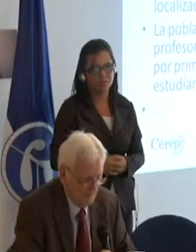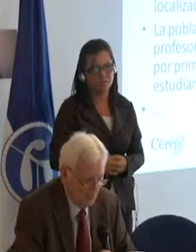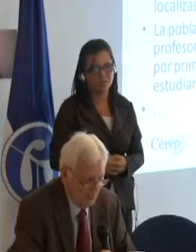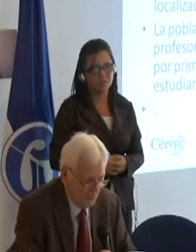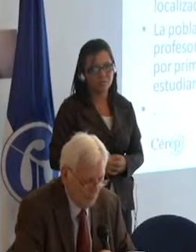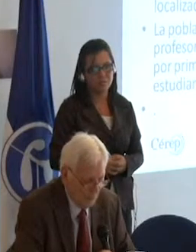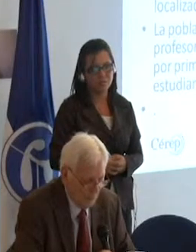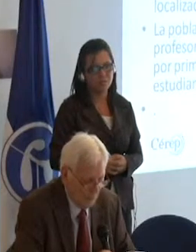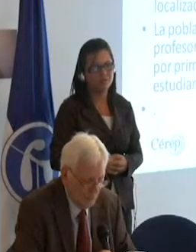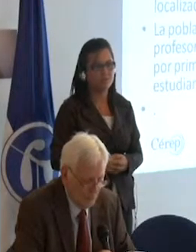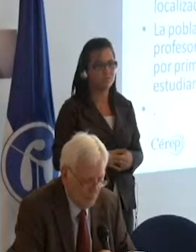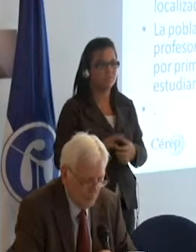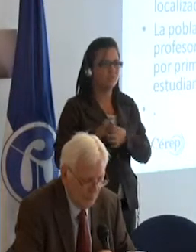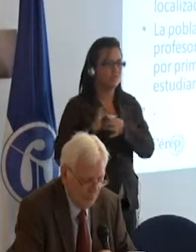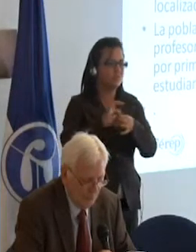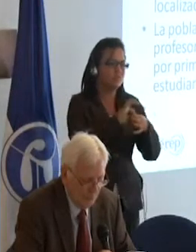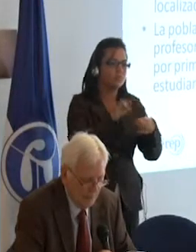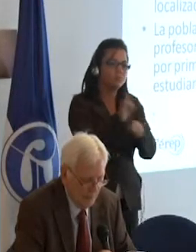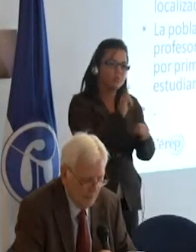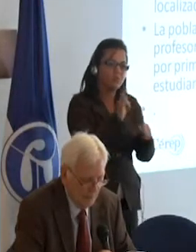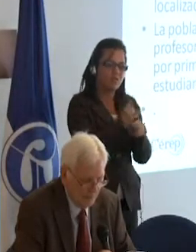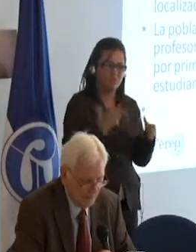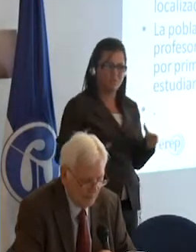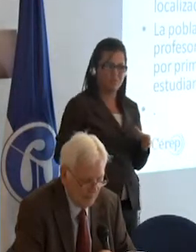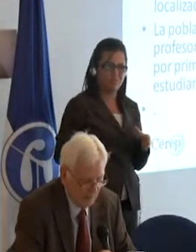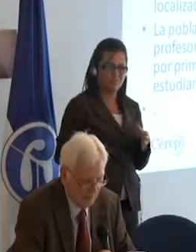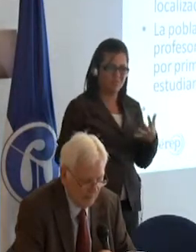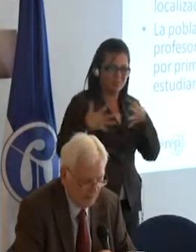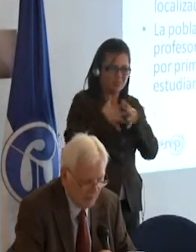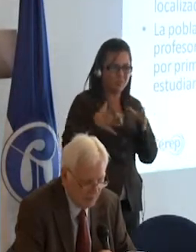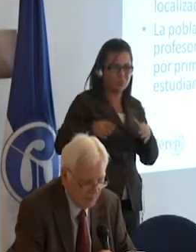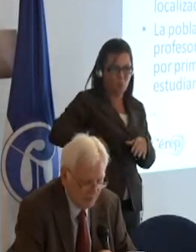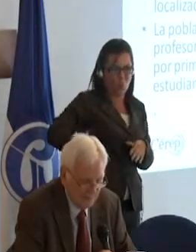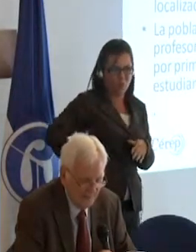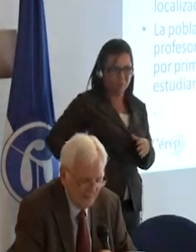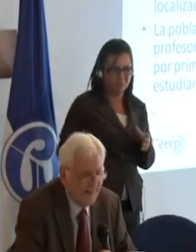Creamos una unidad localizada para la inclusión escolar en